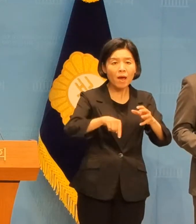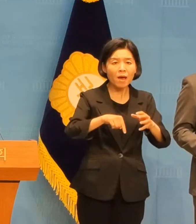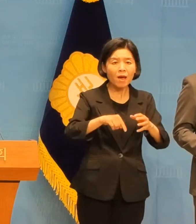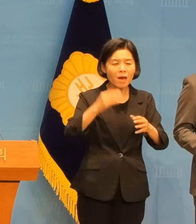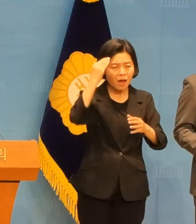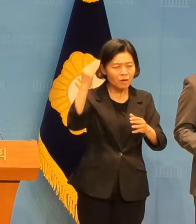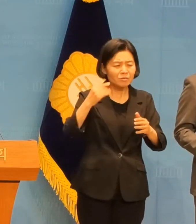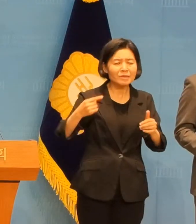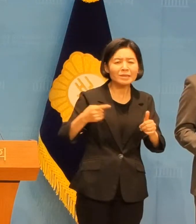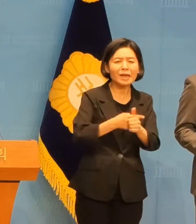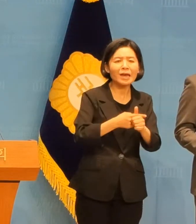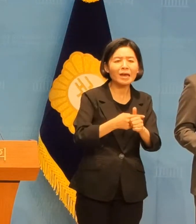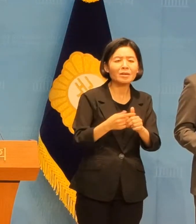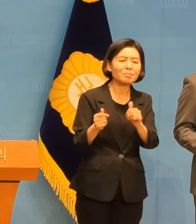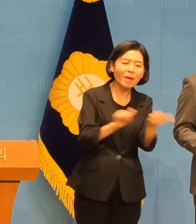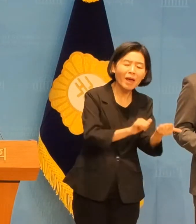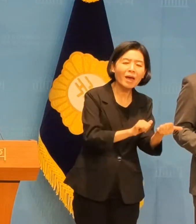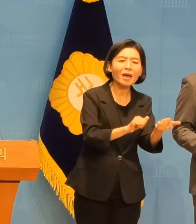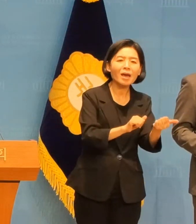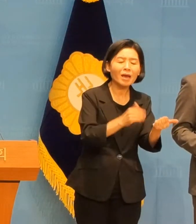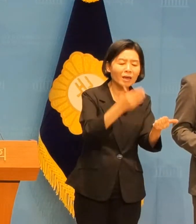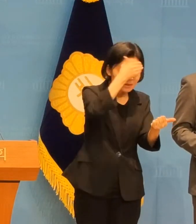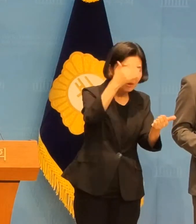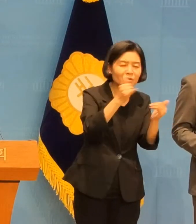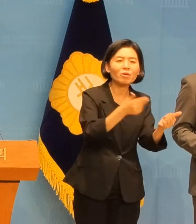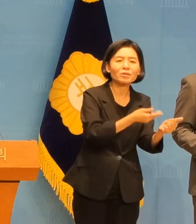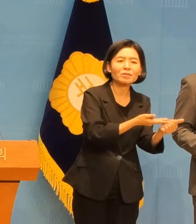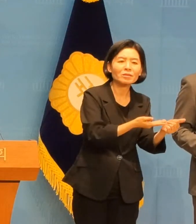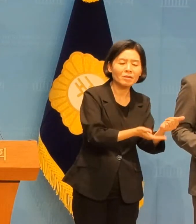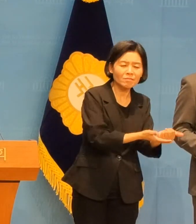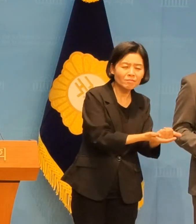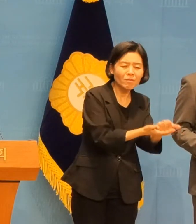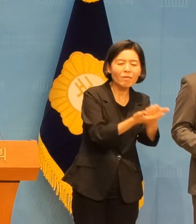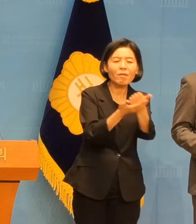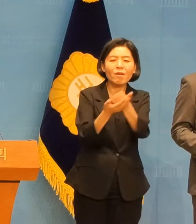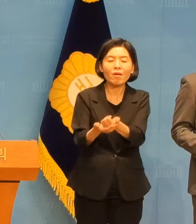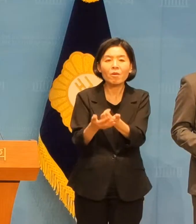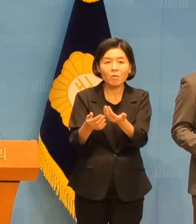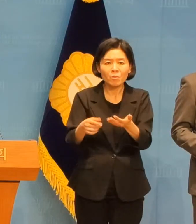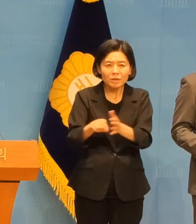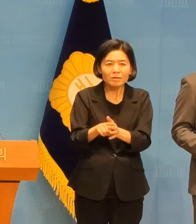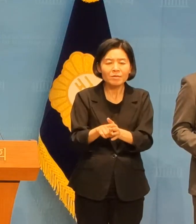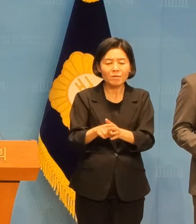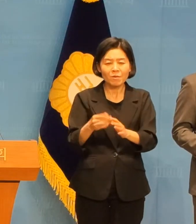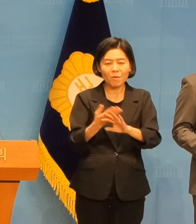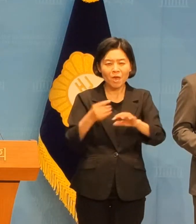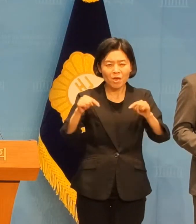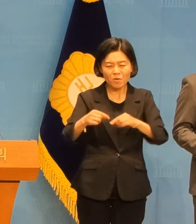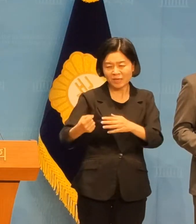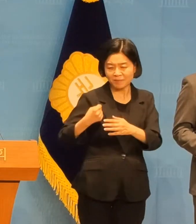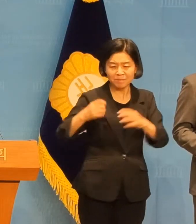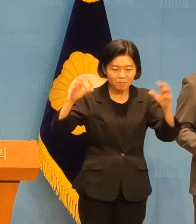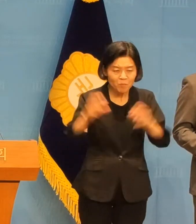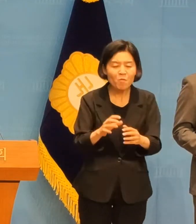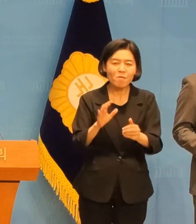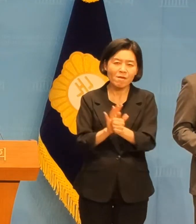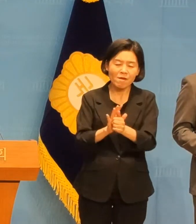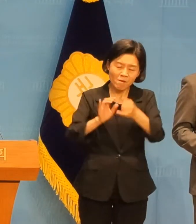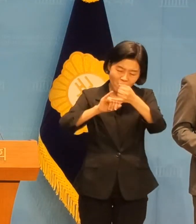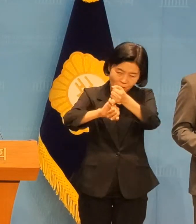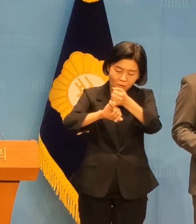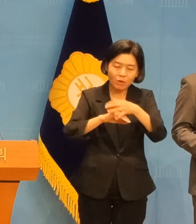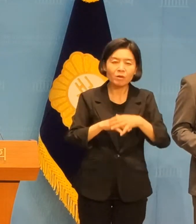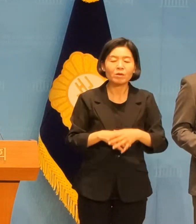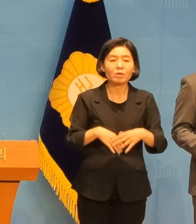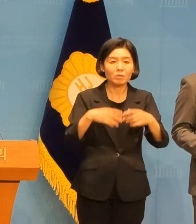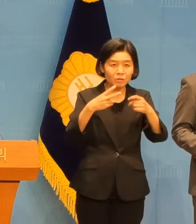우리 청년의 시신이 조속히 송환될 수 있도록 모든 외교적 수단을 총동원하라.